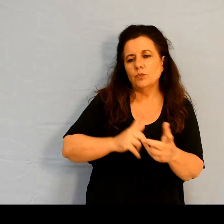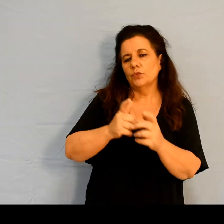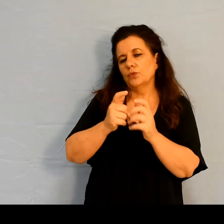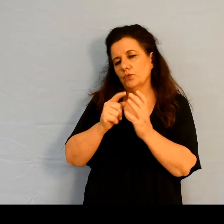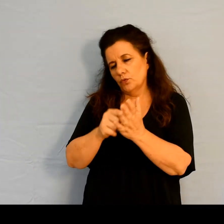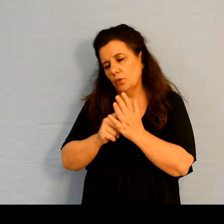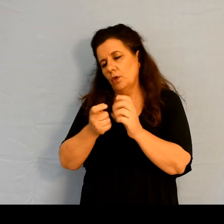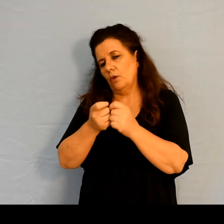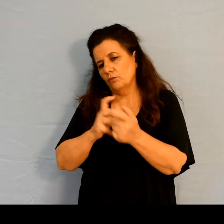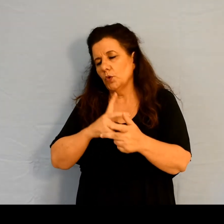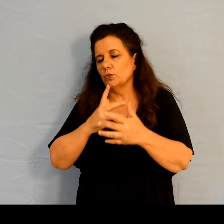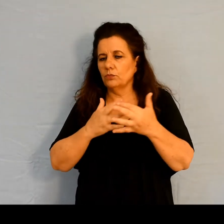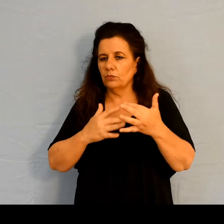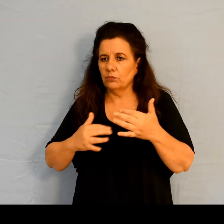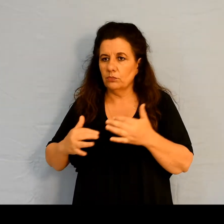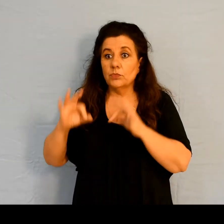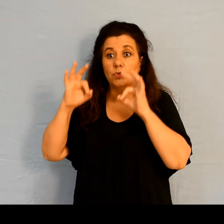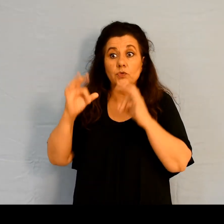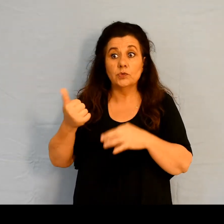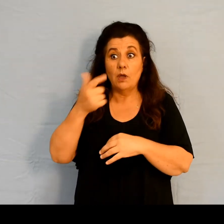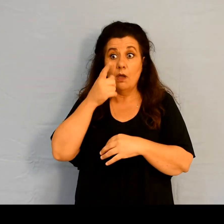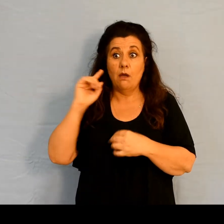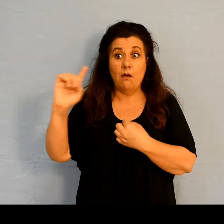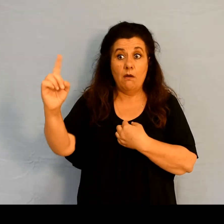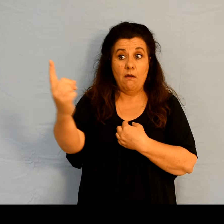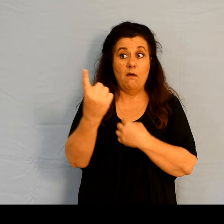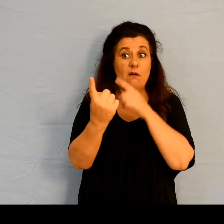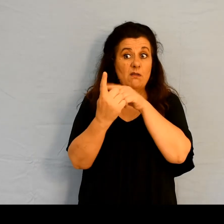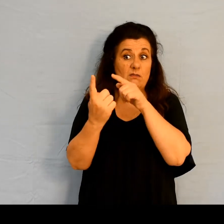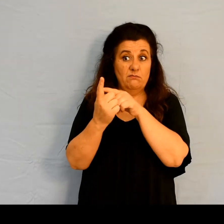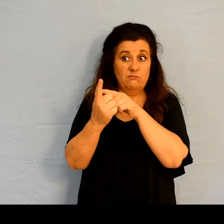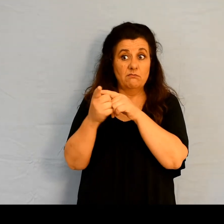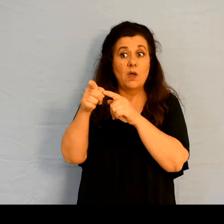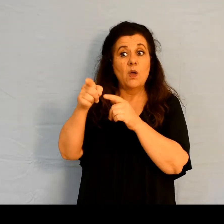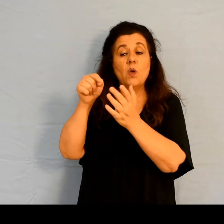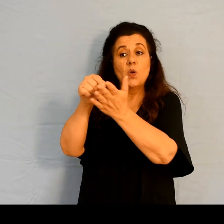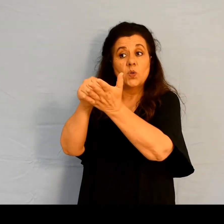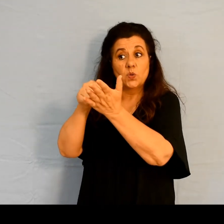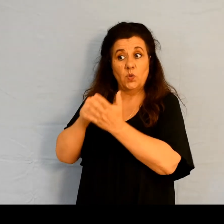c'est-à-dire 70 millions de pièces d'argent.